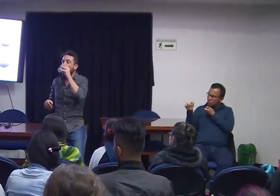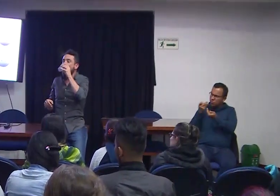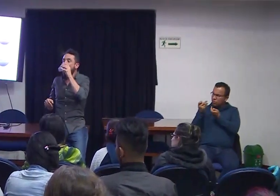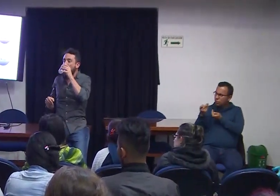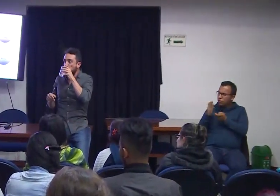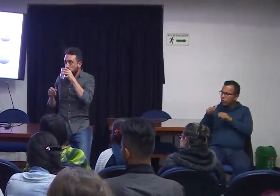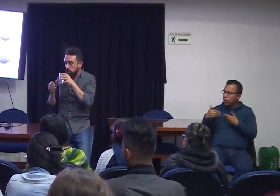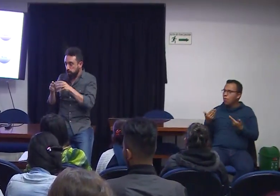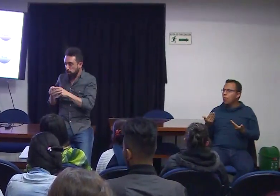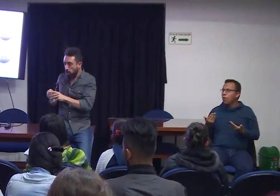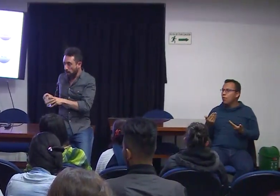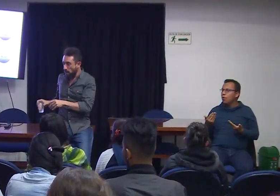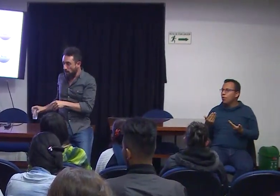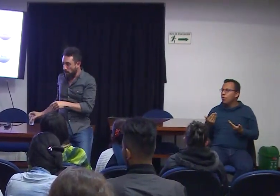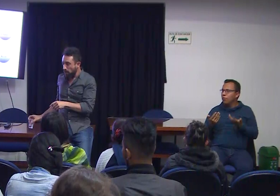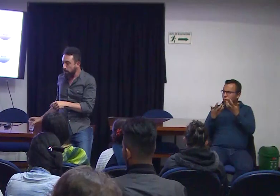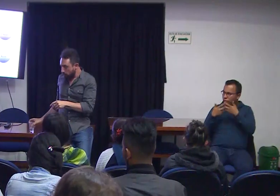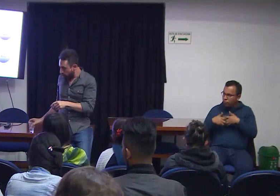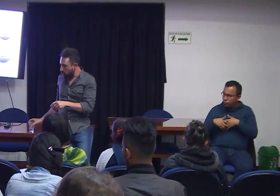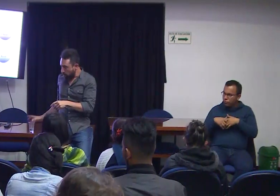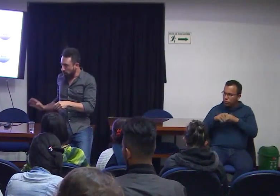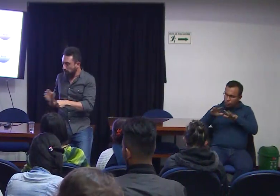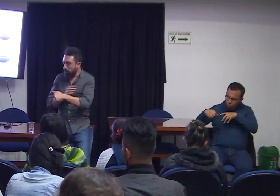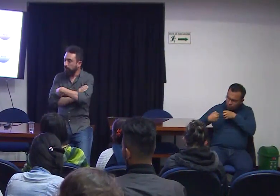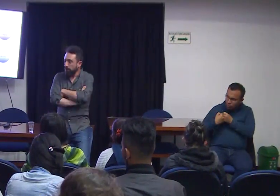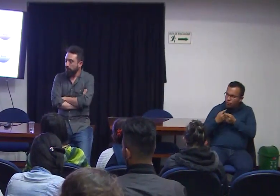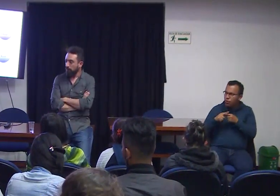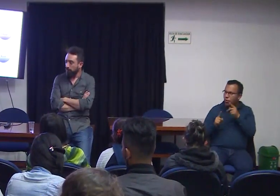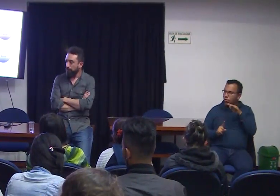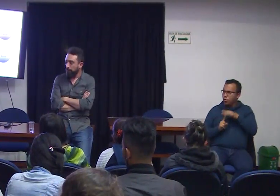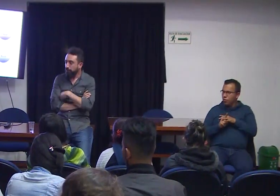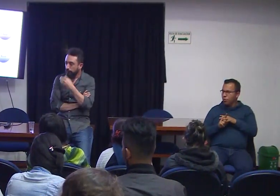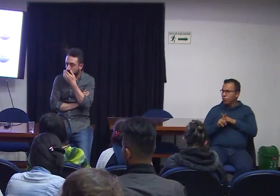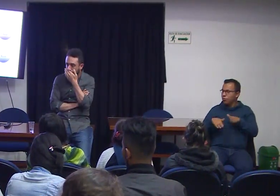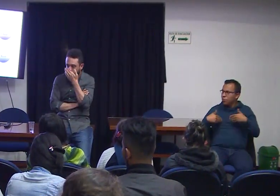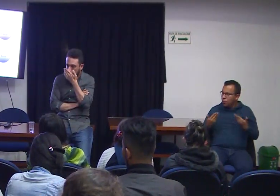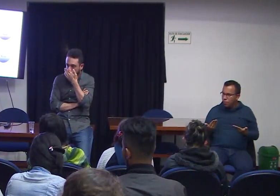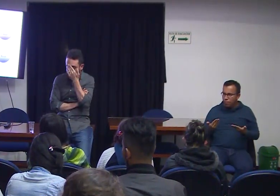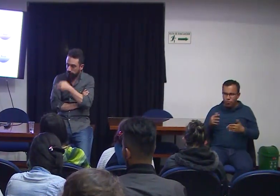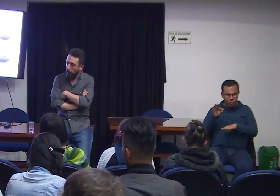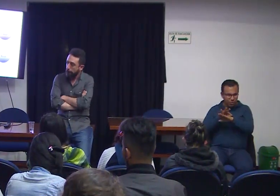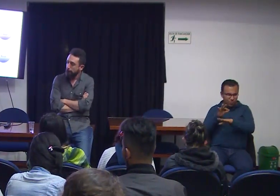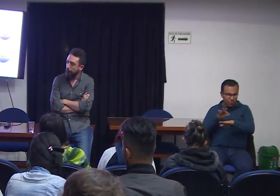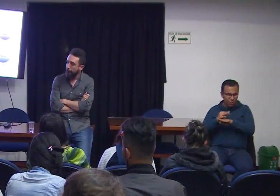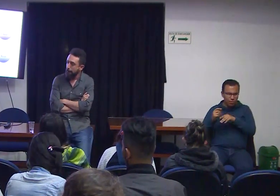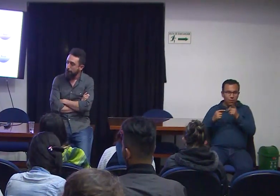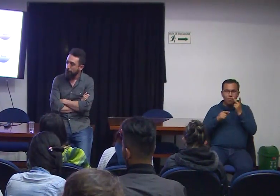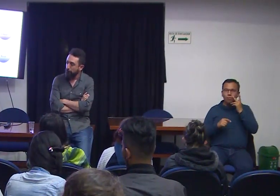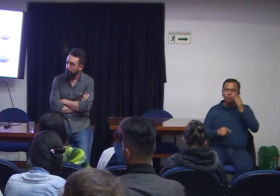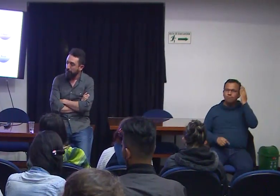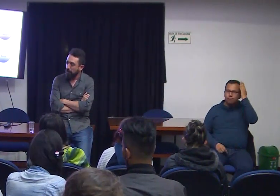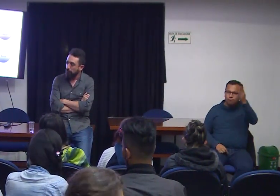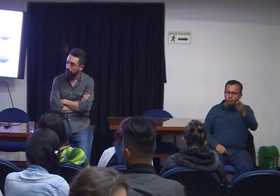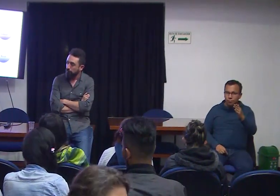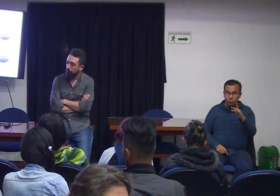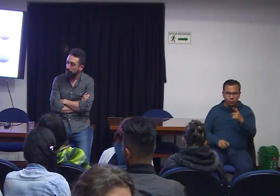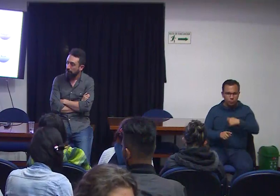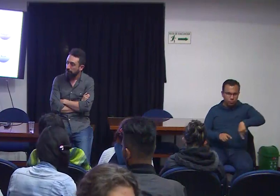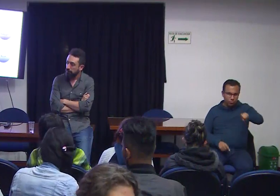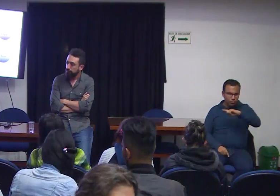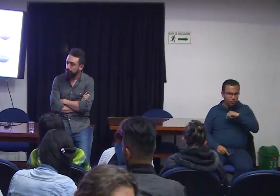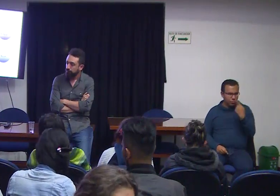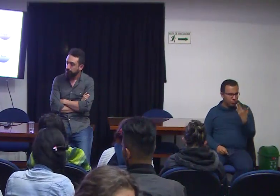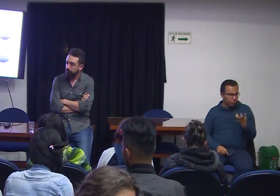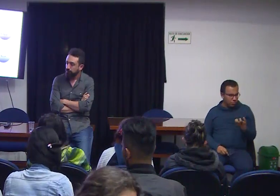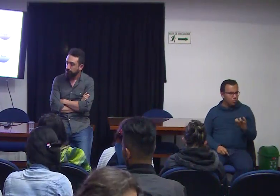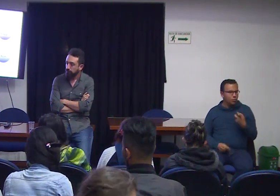explicaras un poquito eh cómo funciona esa alianza de dónde surgió y también como con la proyección de que muchos de nosotros